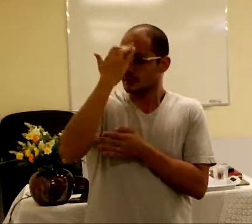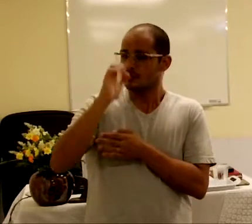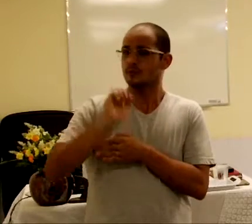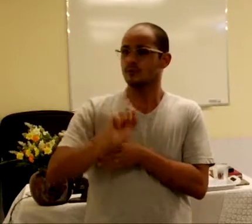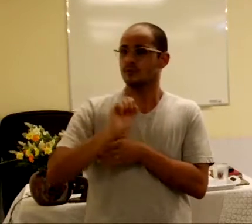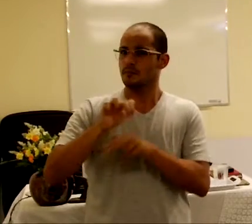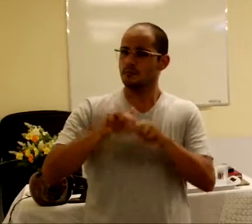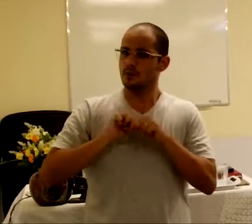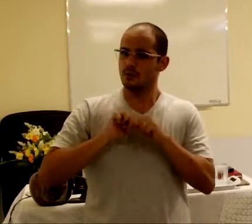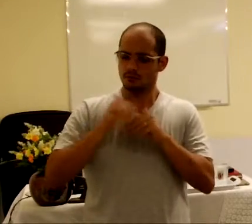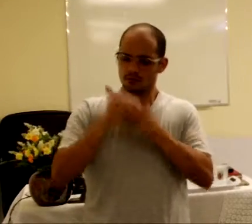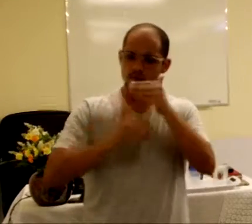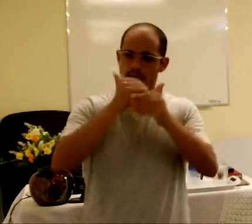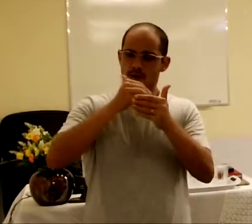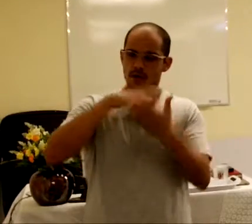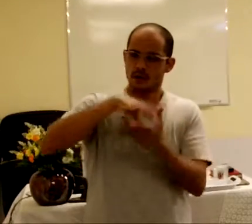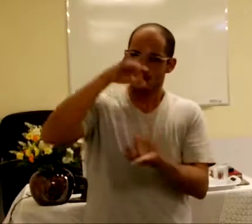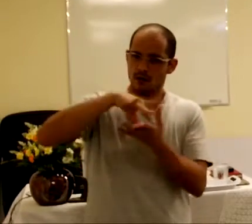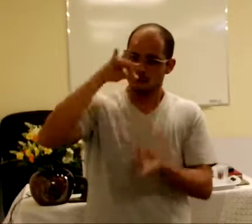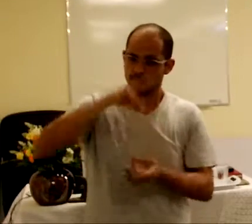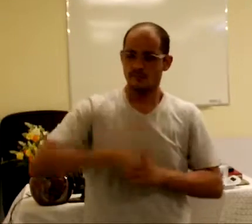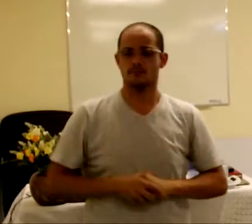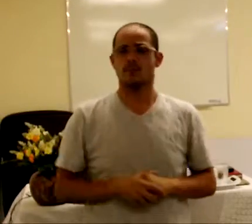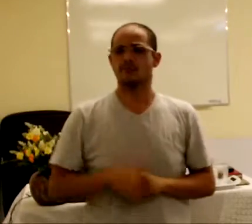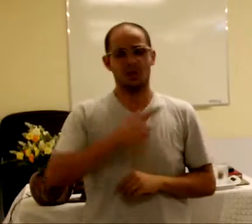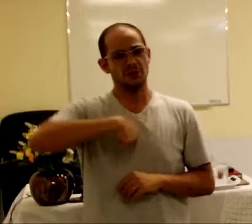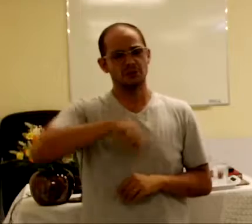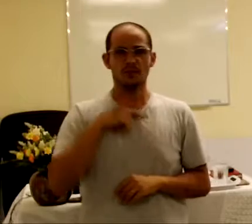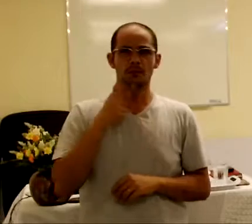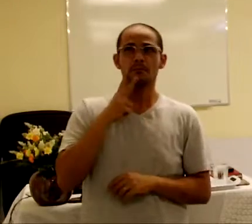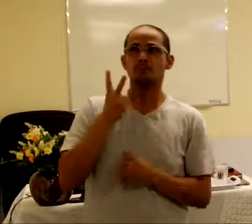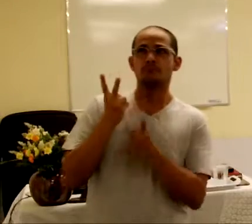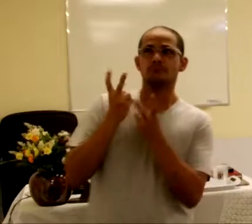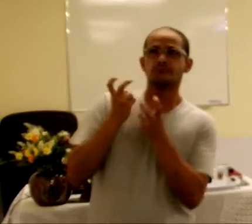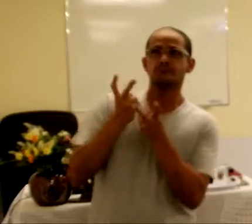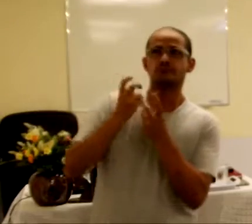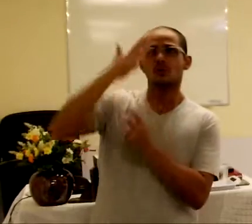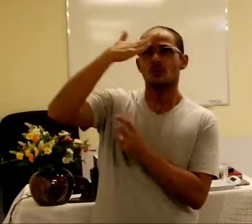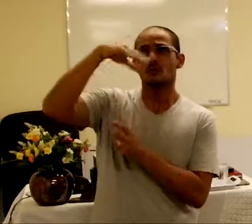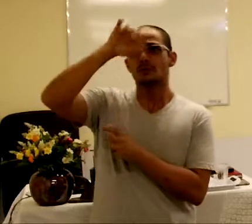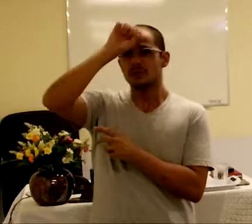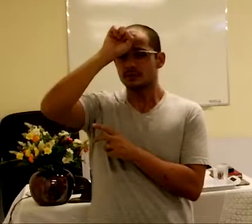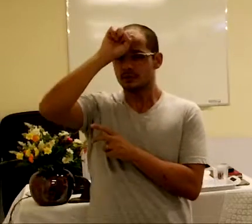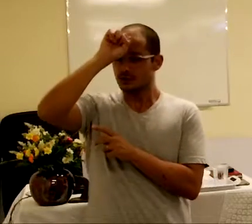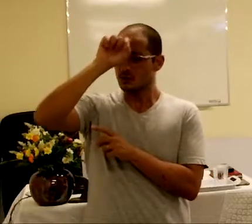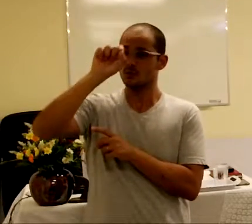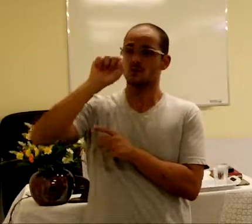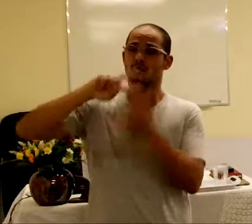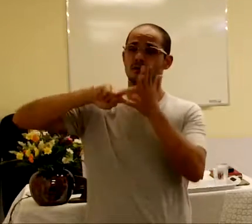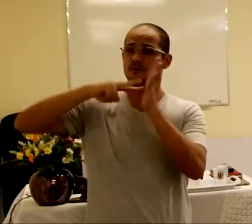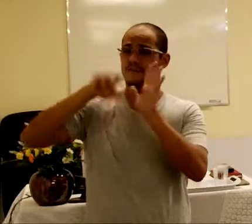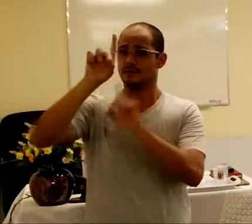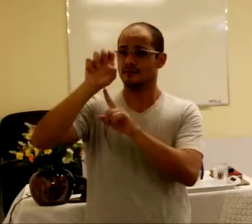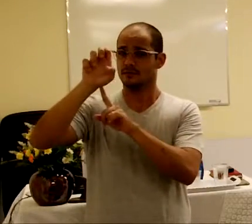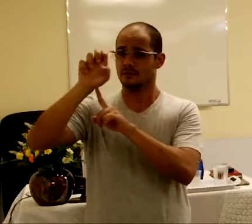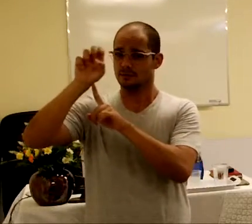espiritual. Nós só vamos compreender a Deus, ver a Deus, quando formos espíritos puros, né? Nós sabemos disso pela